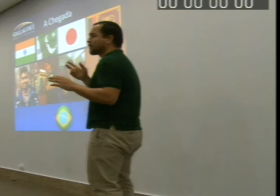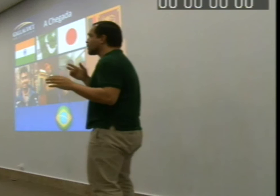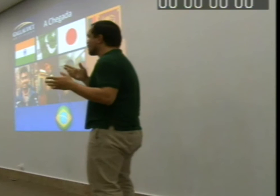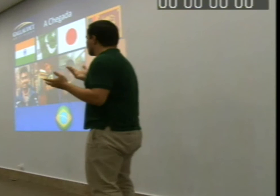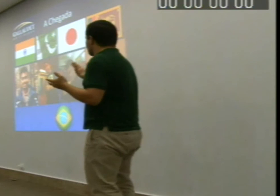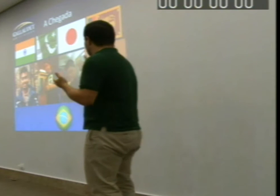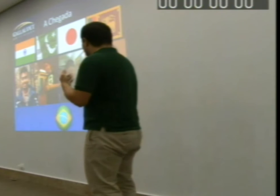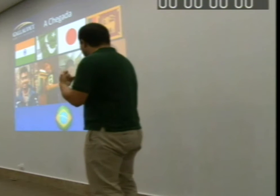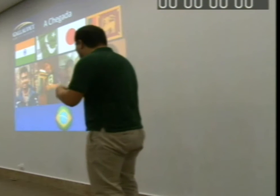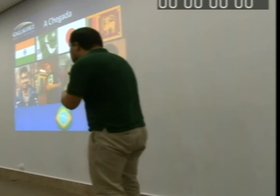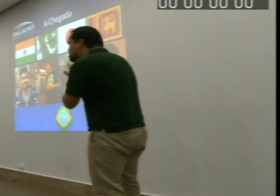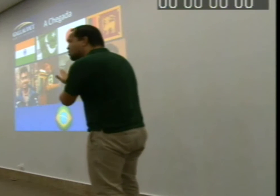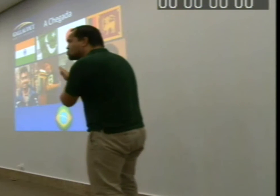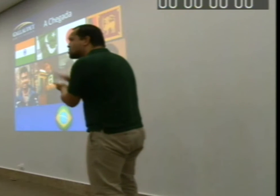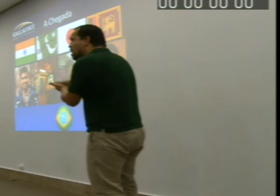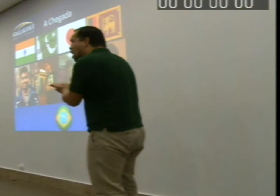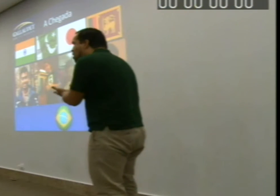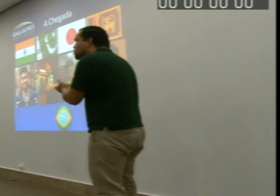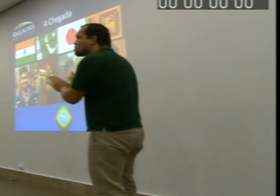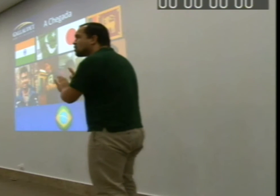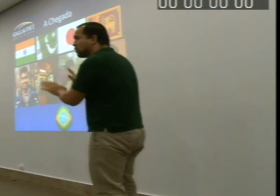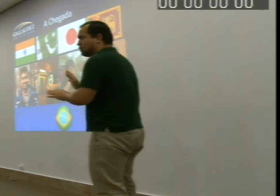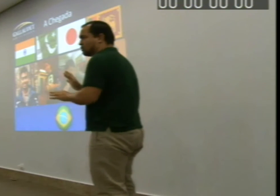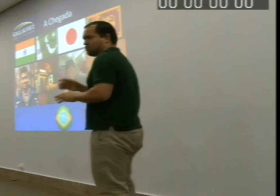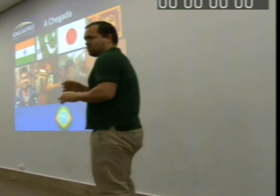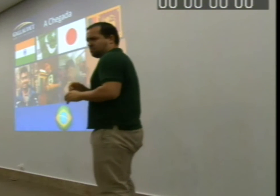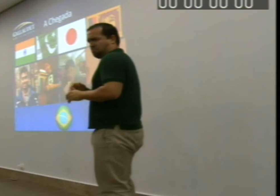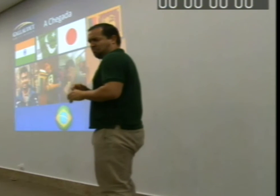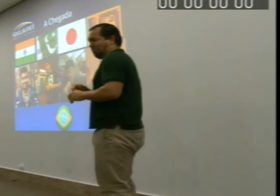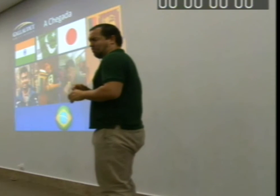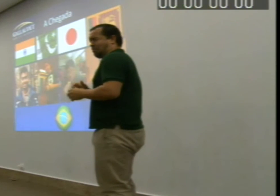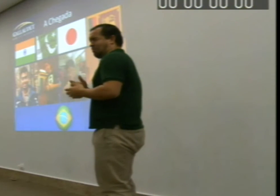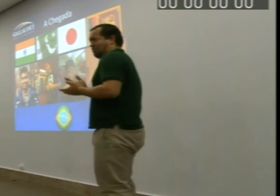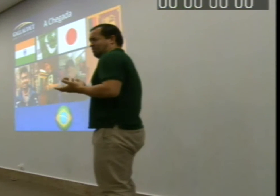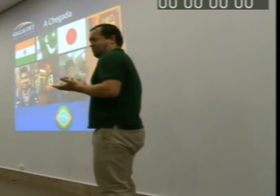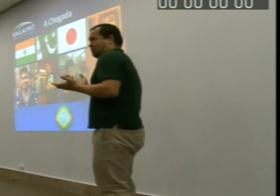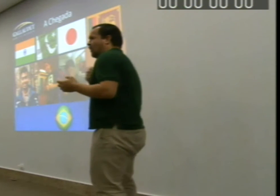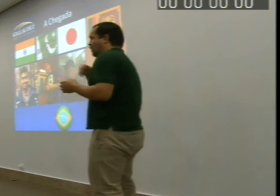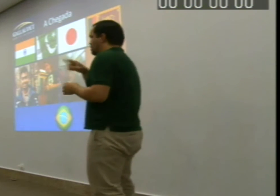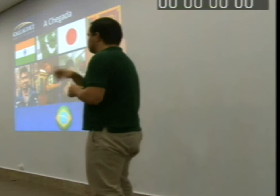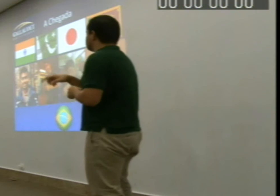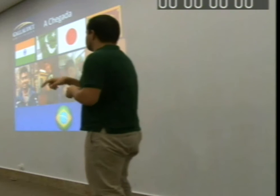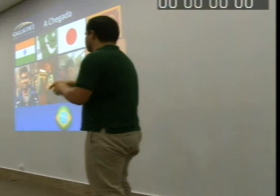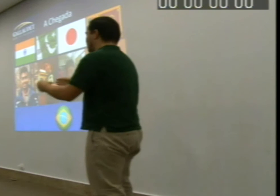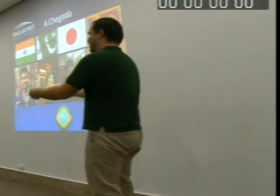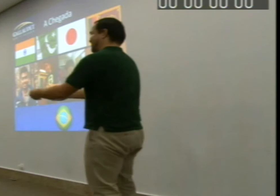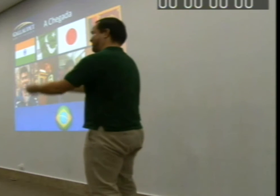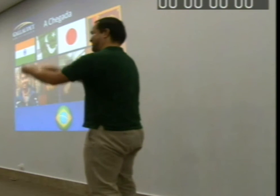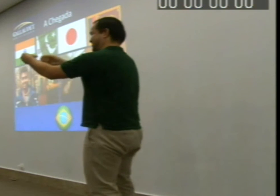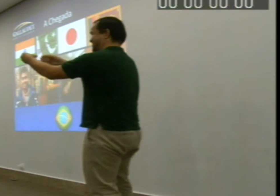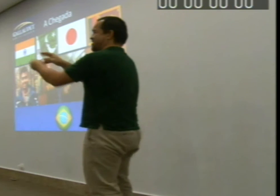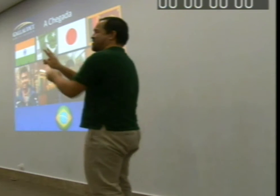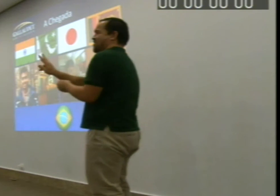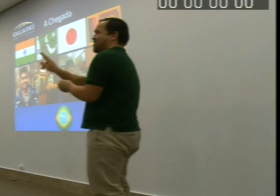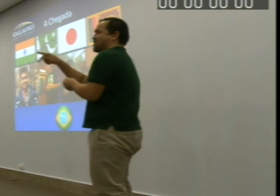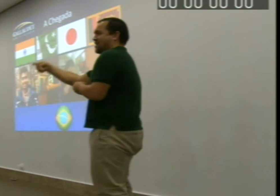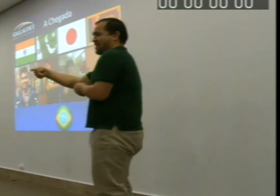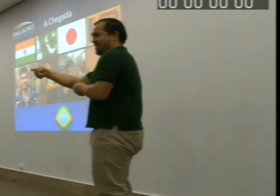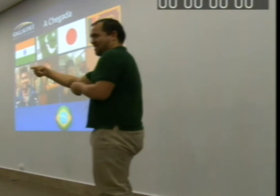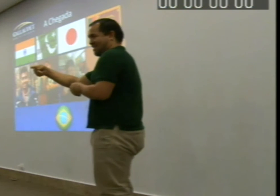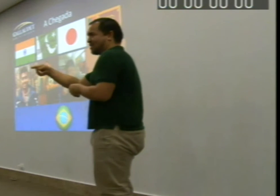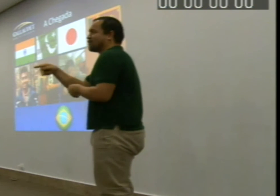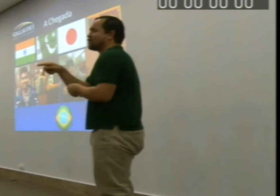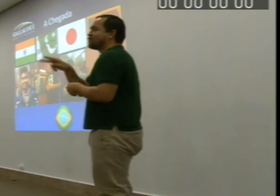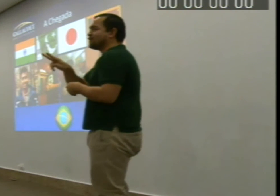dormir não se preocupa Como assim não vão não vão pedir ajuda para interpr nada bom eu fui